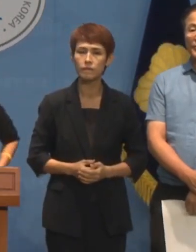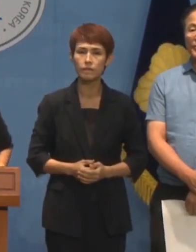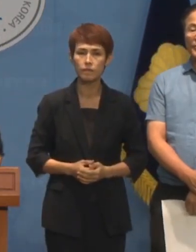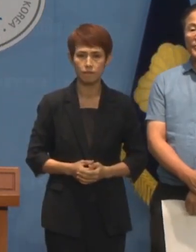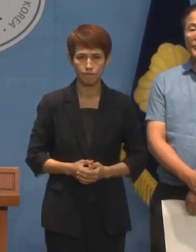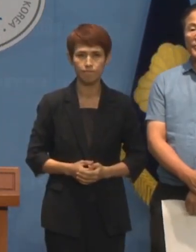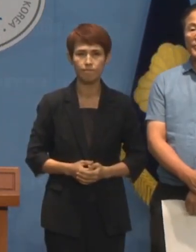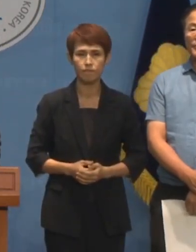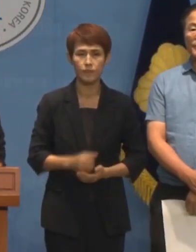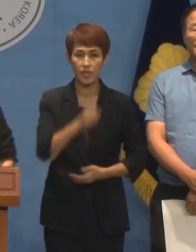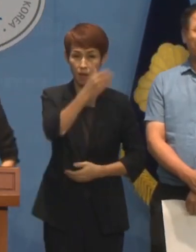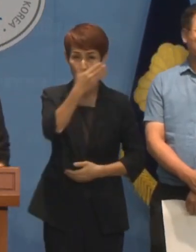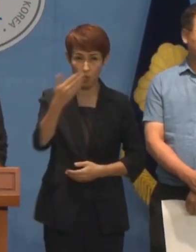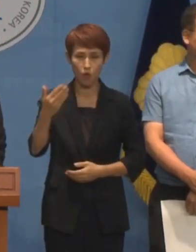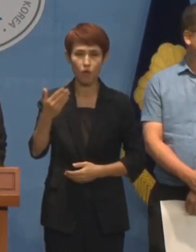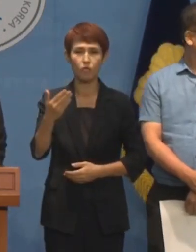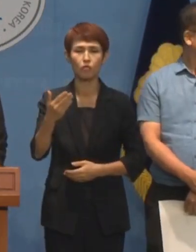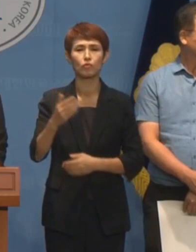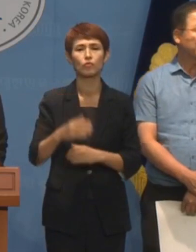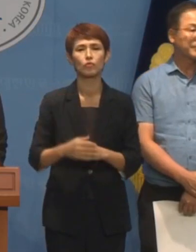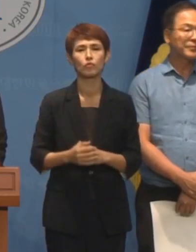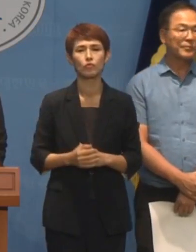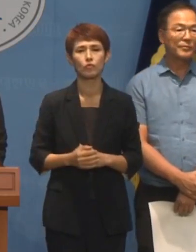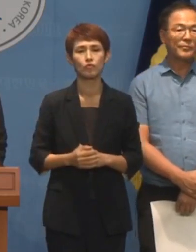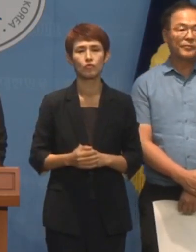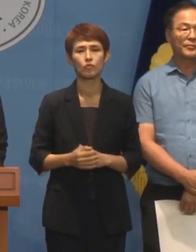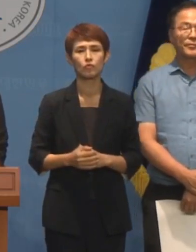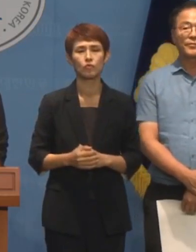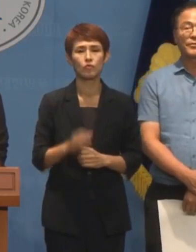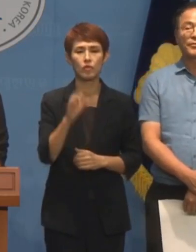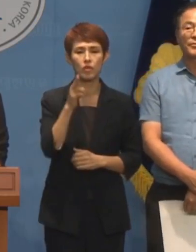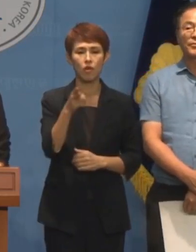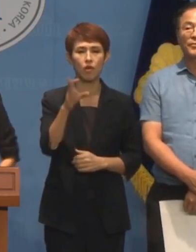네, 양평군의원 여현정입니다.